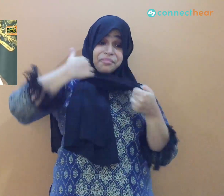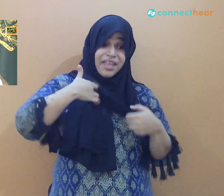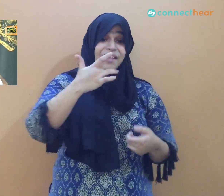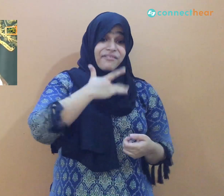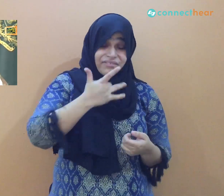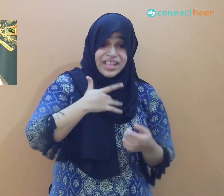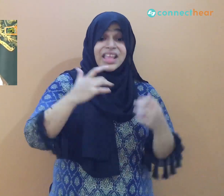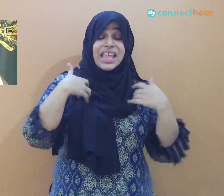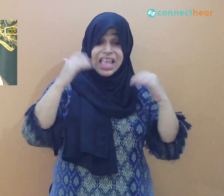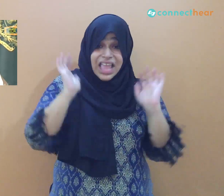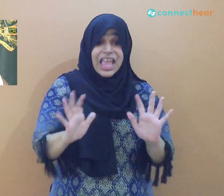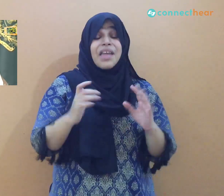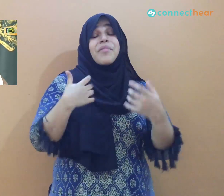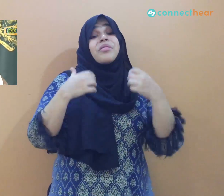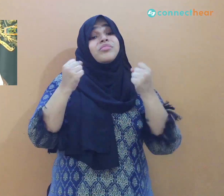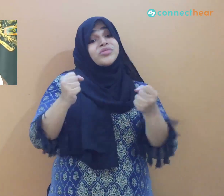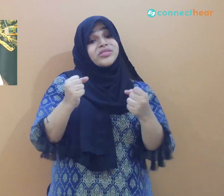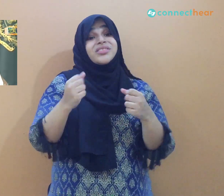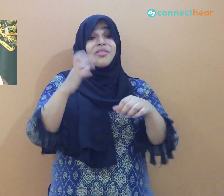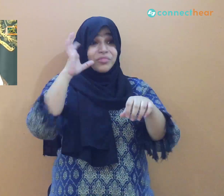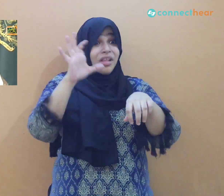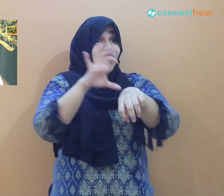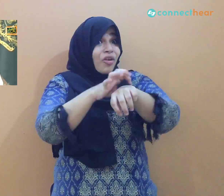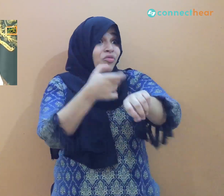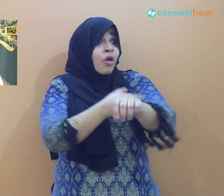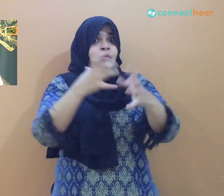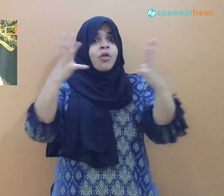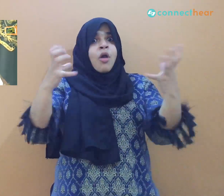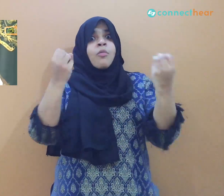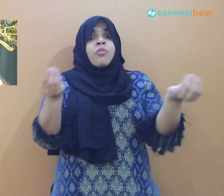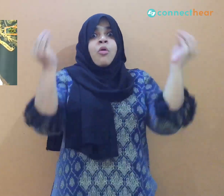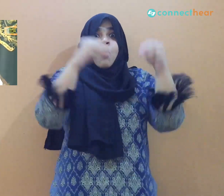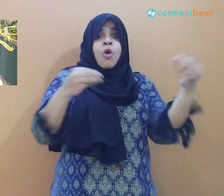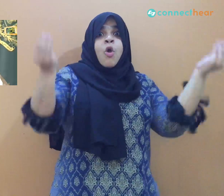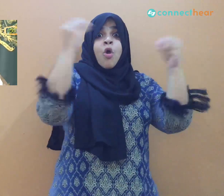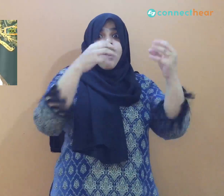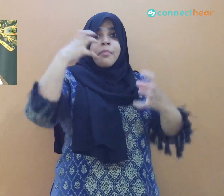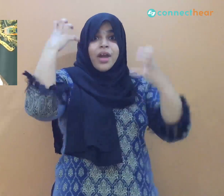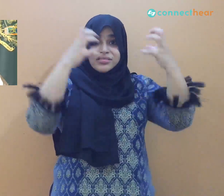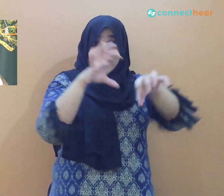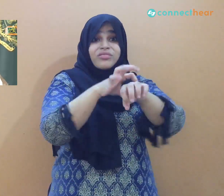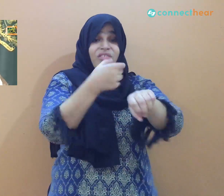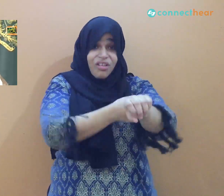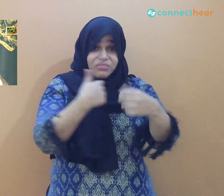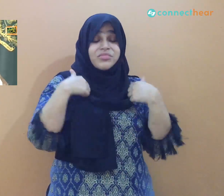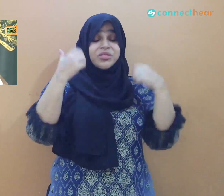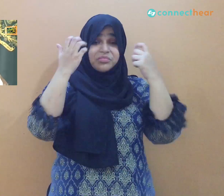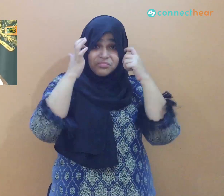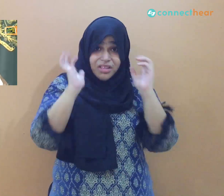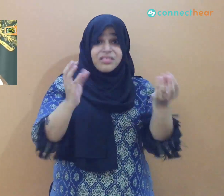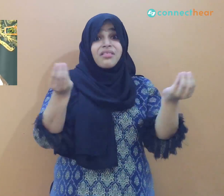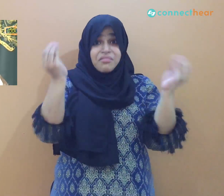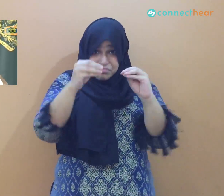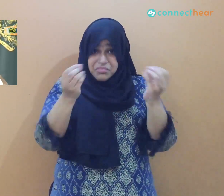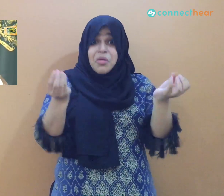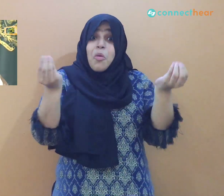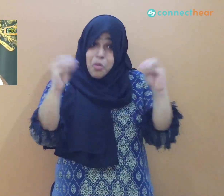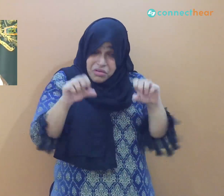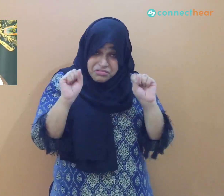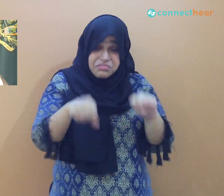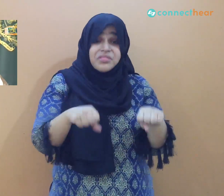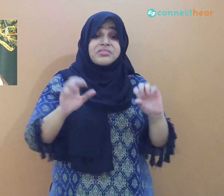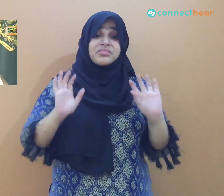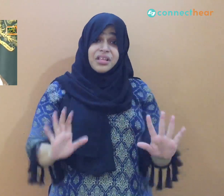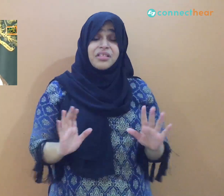کیا گزر رہی ہے، اور ہمیں ڈاکٹرز کے اوپر پریشر پڑے گا اور کیسز بڑھیں گے۔ یہ بھی میں آپ کو بھی بتاؤں گا، کیسز بڑھنے ہیں ابھی۔